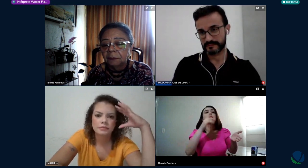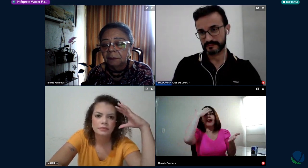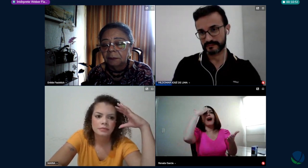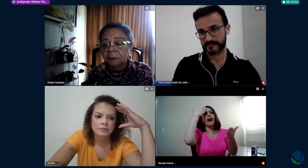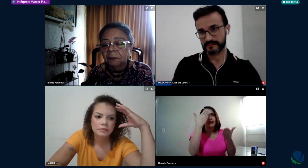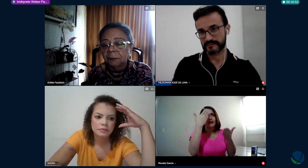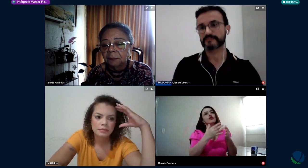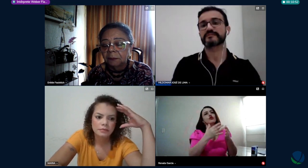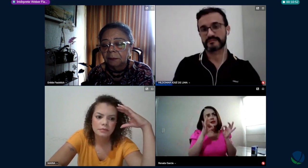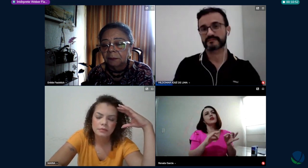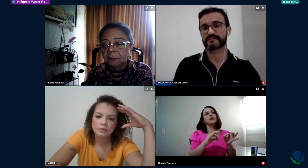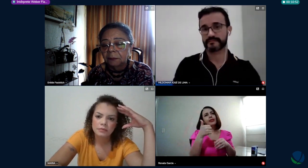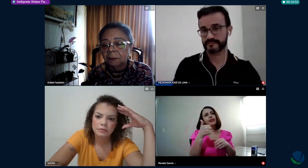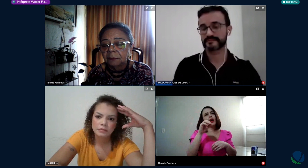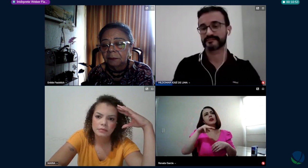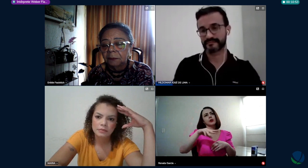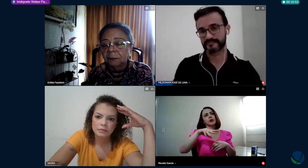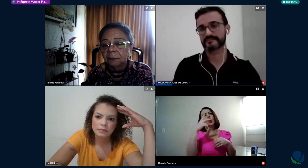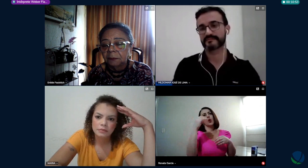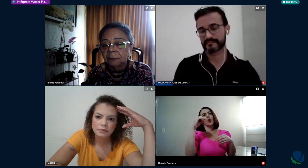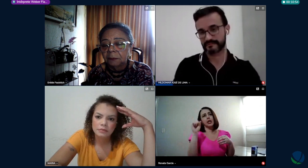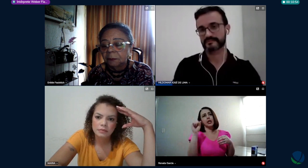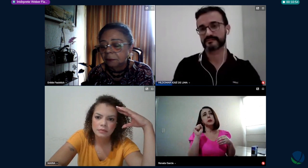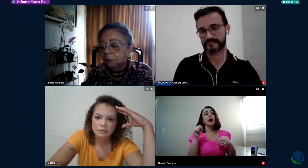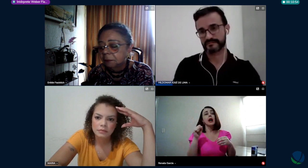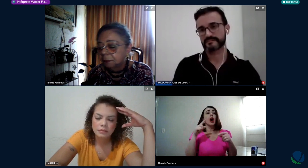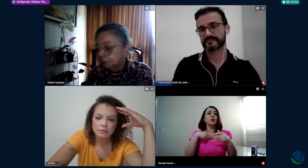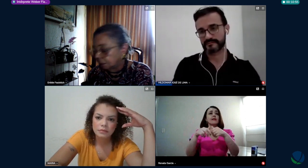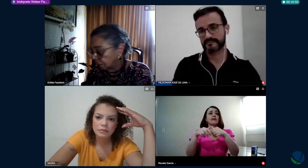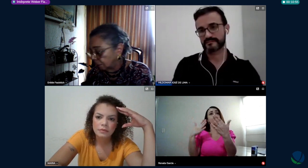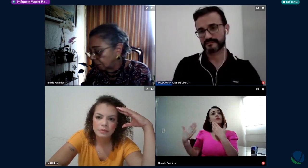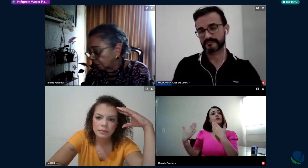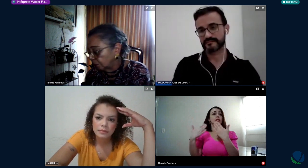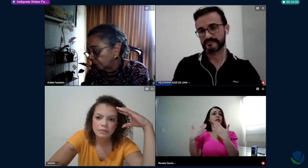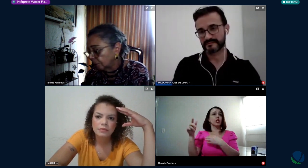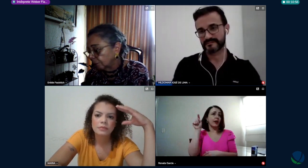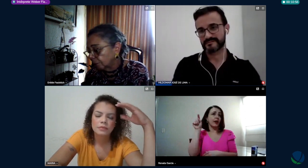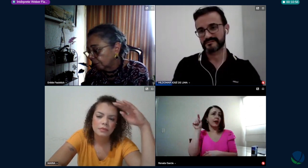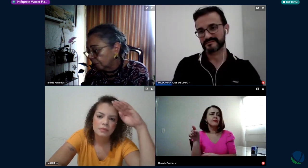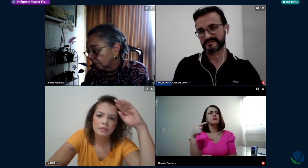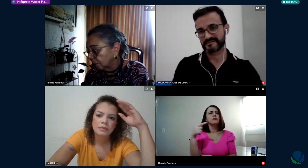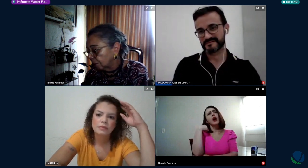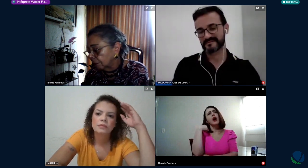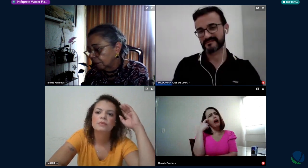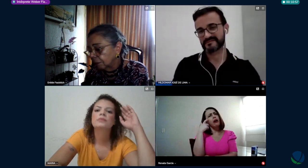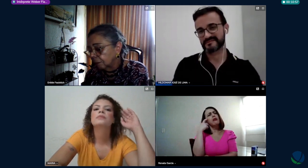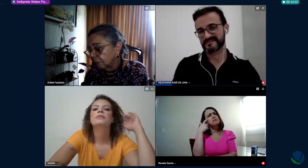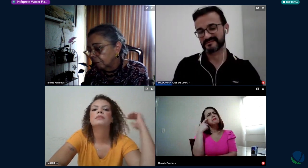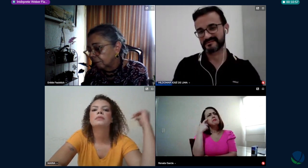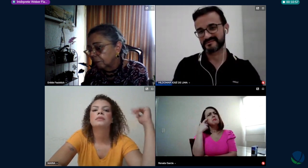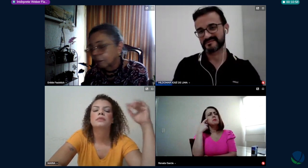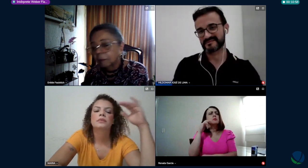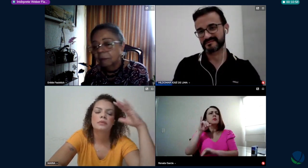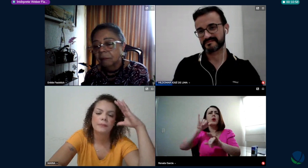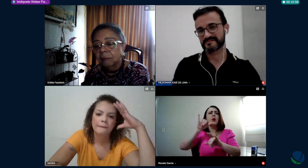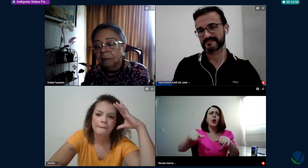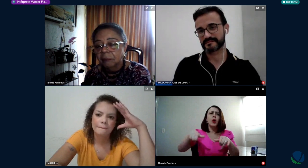tem aumentado, porém a gente não tem essas informações, né? E aí eu acredito que são 10